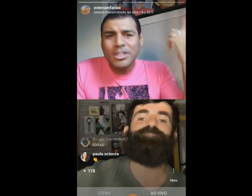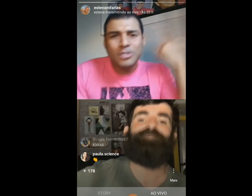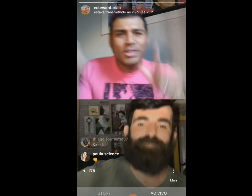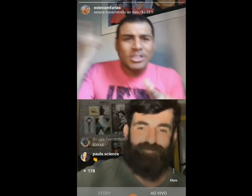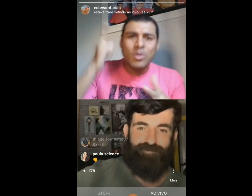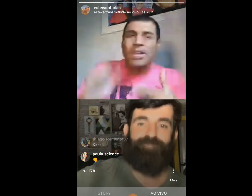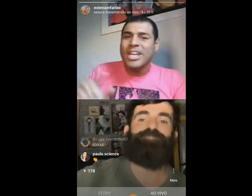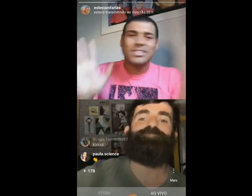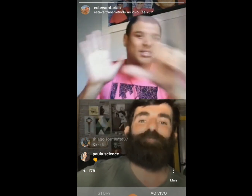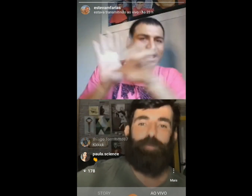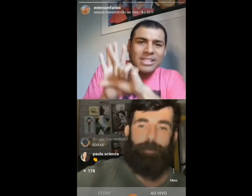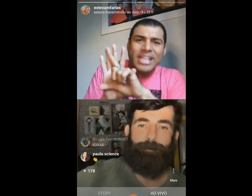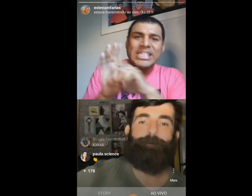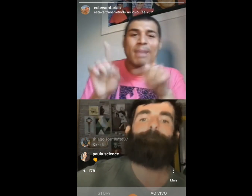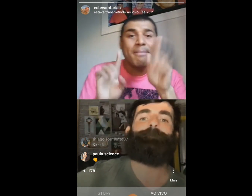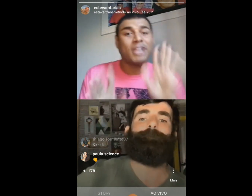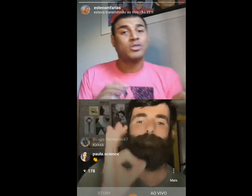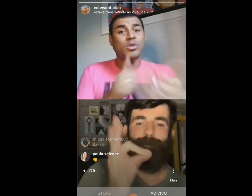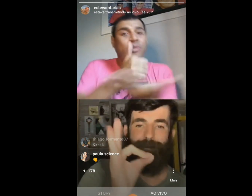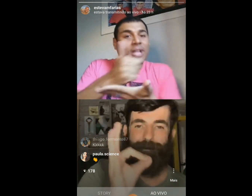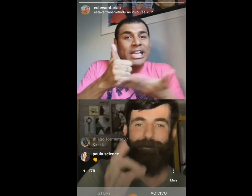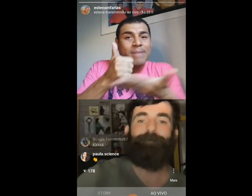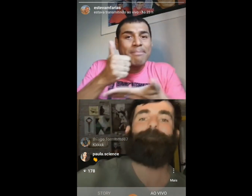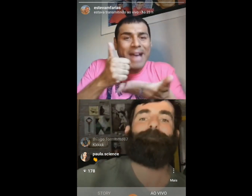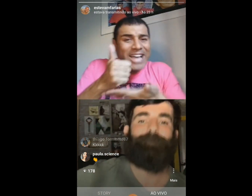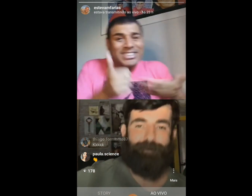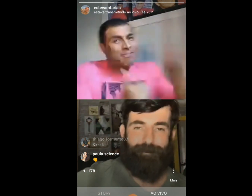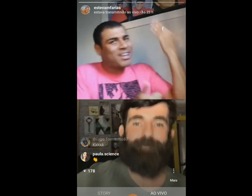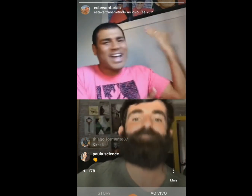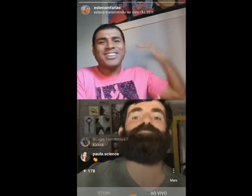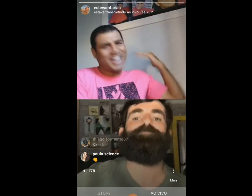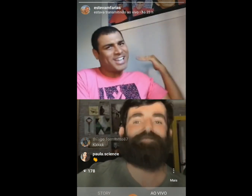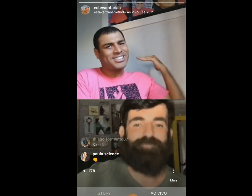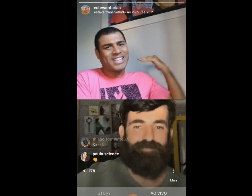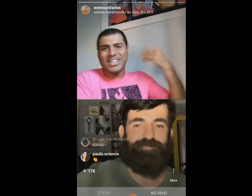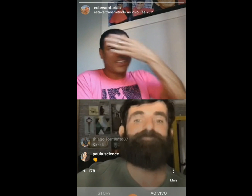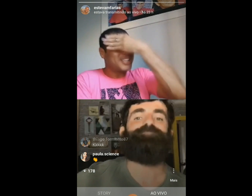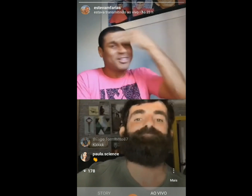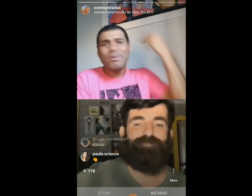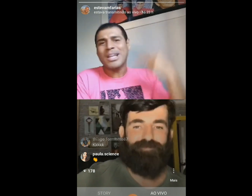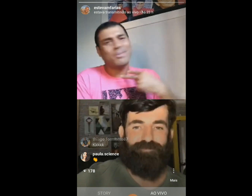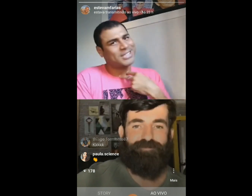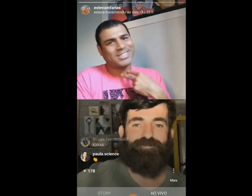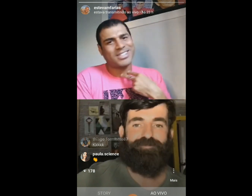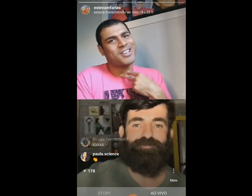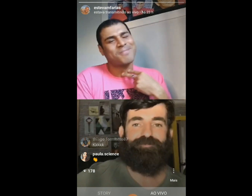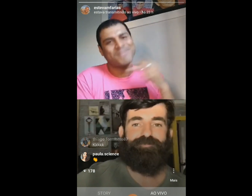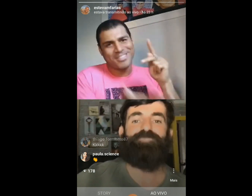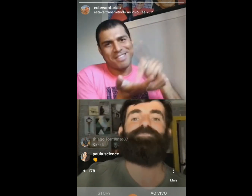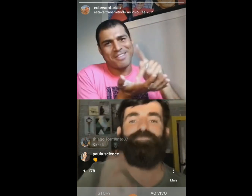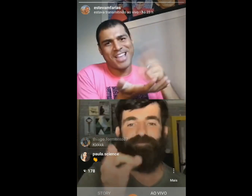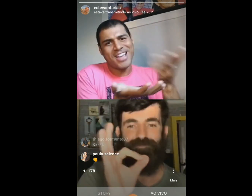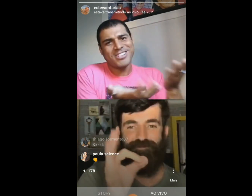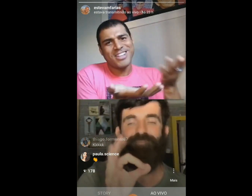as conquistas, as leis também, mas tudo tem uma base que foi lá atrás, né? Verdade, certo. Não é verdade?